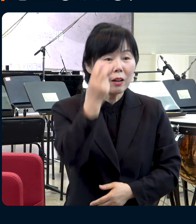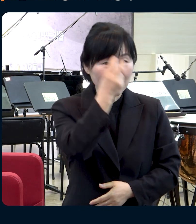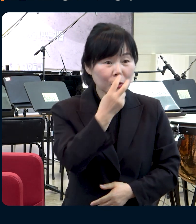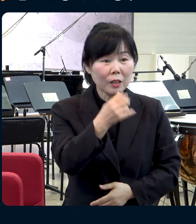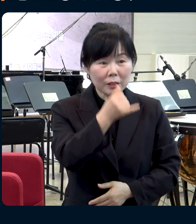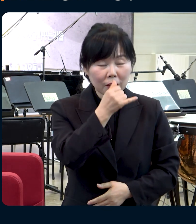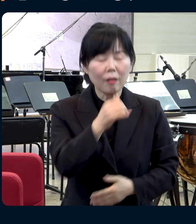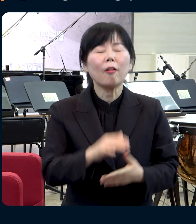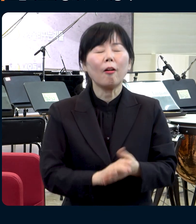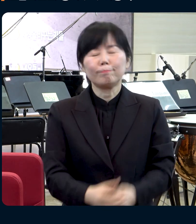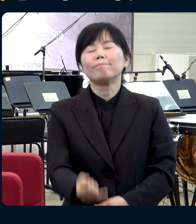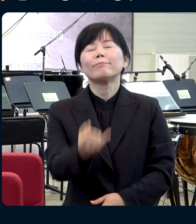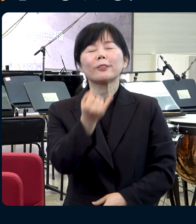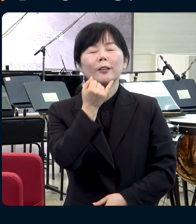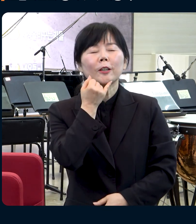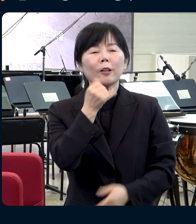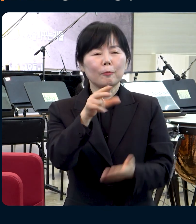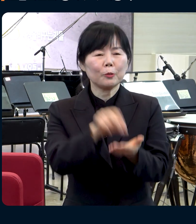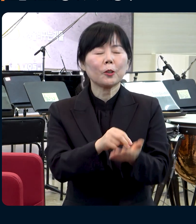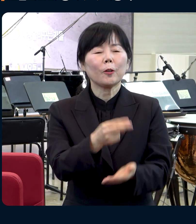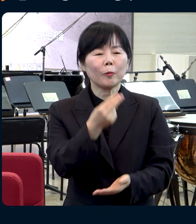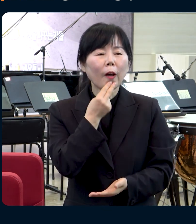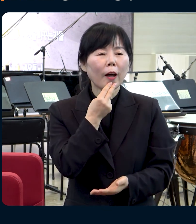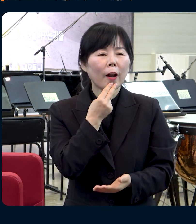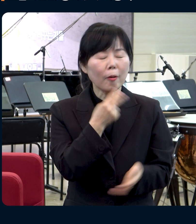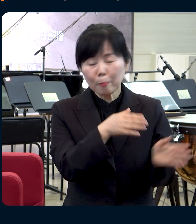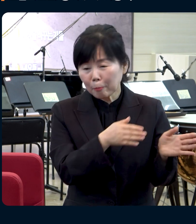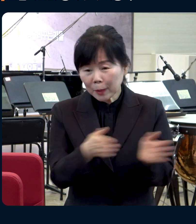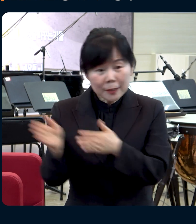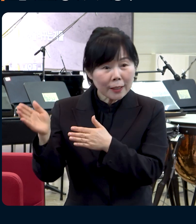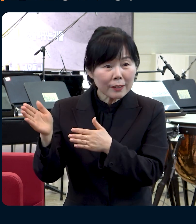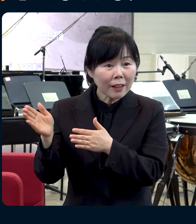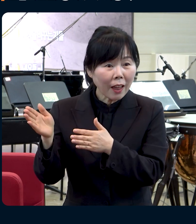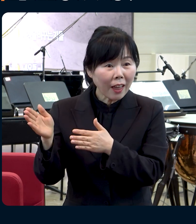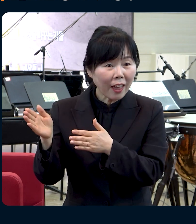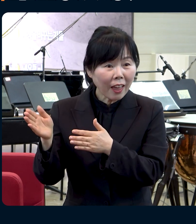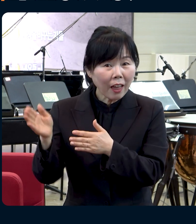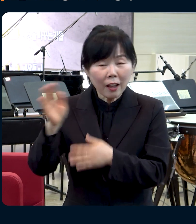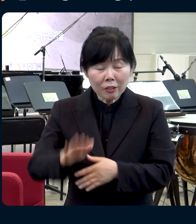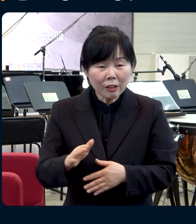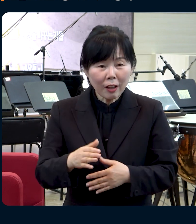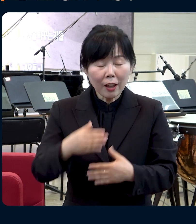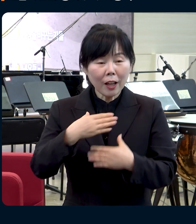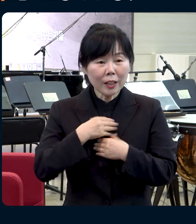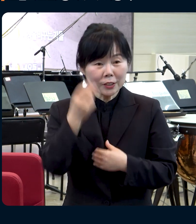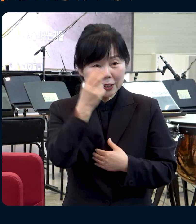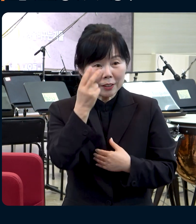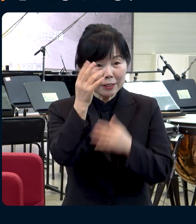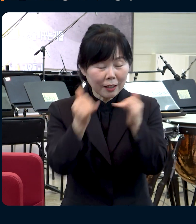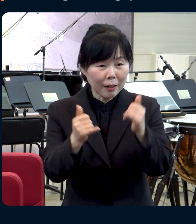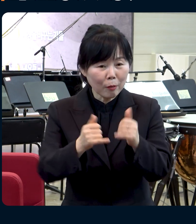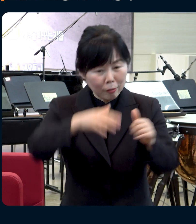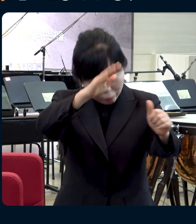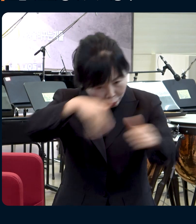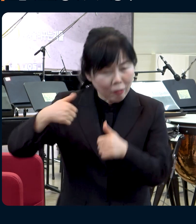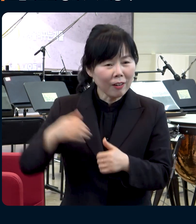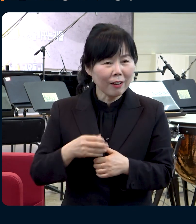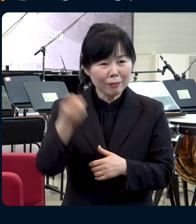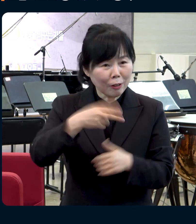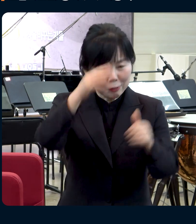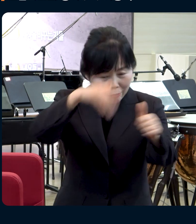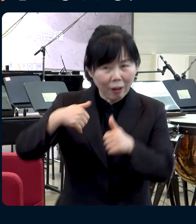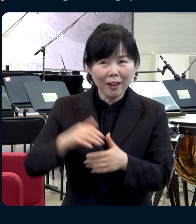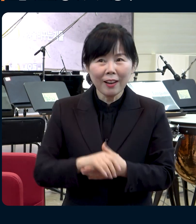없는 거예요. 그래서 제가 딱 갔더니 그 문 앞에서 어떤 그 안전 요원이 저보러 오라는 겁니다. 그래서